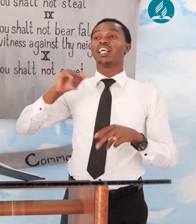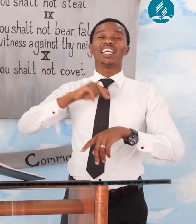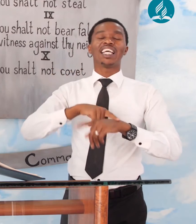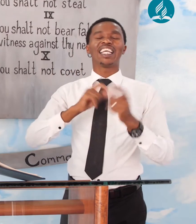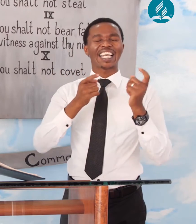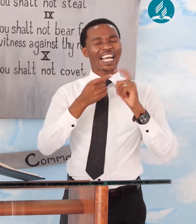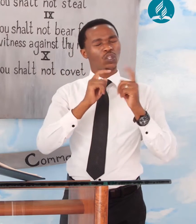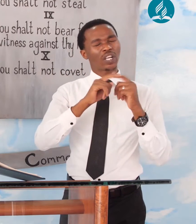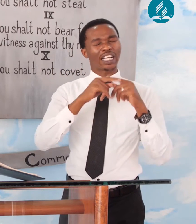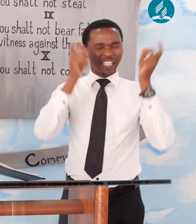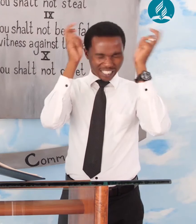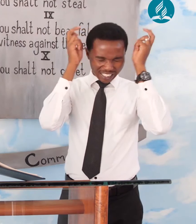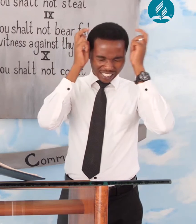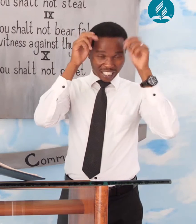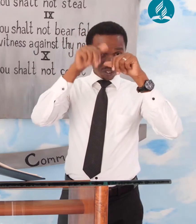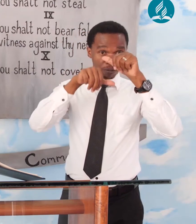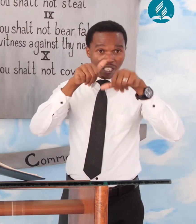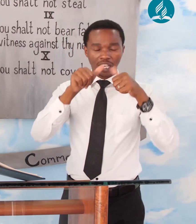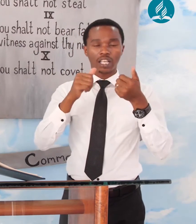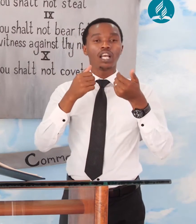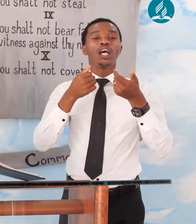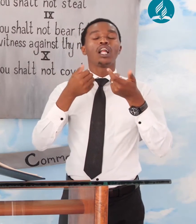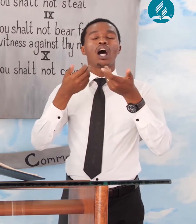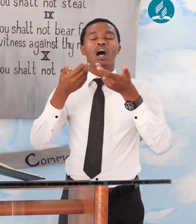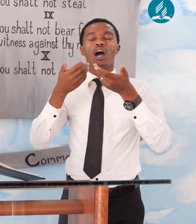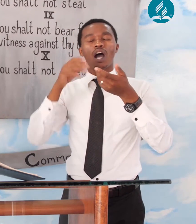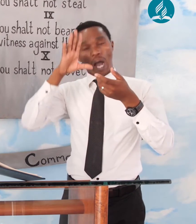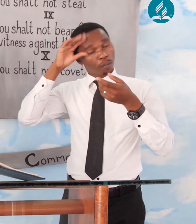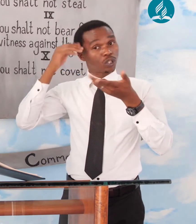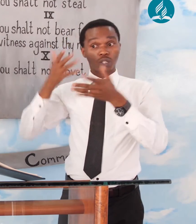Satani agira impaka nawe intumbi ya Mose